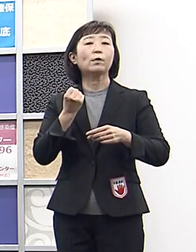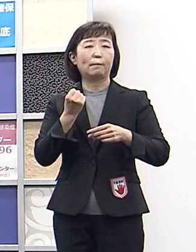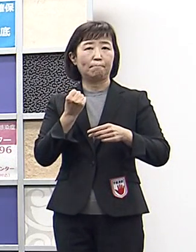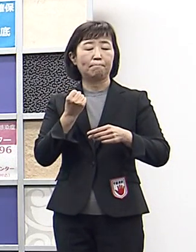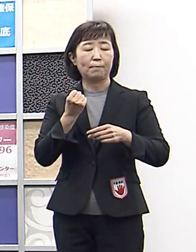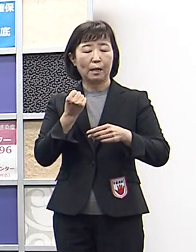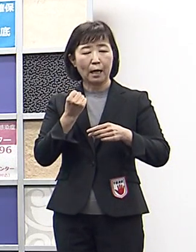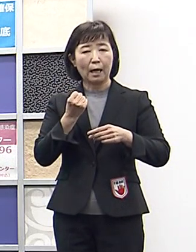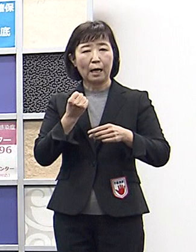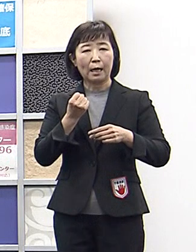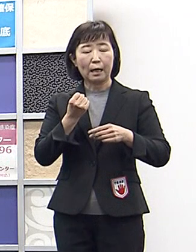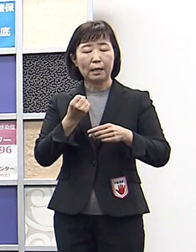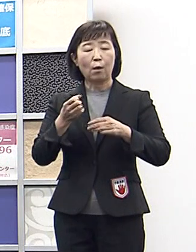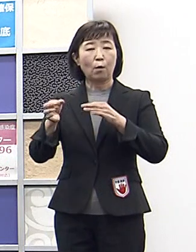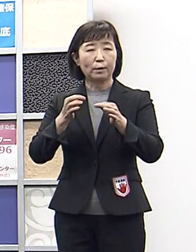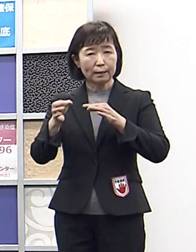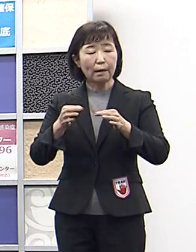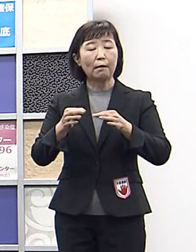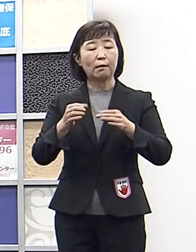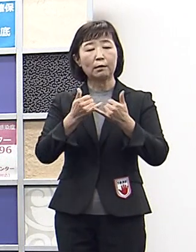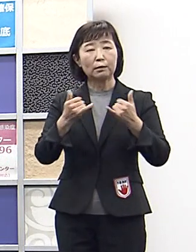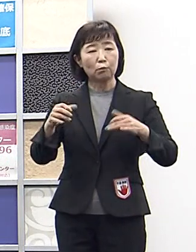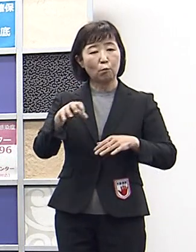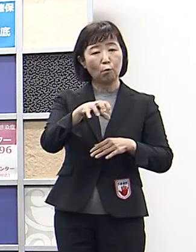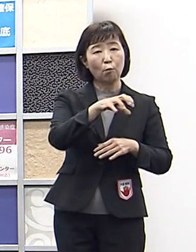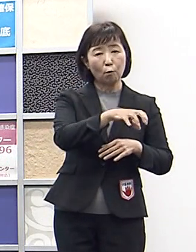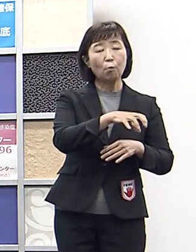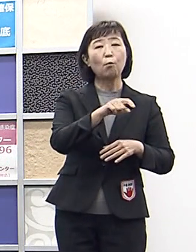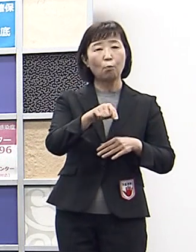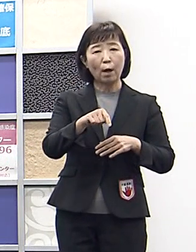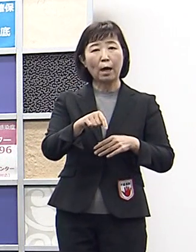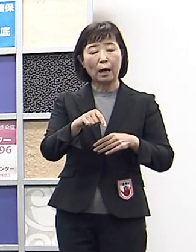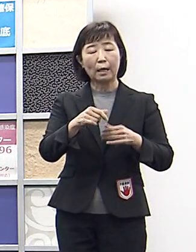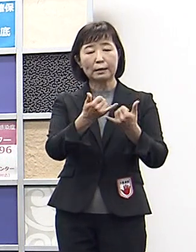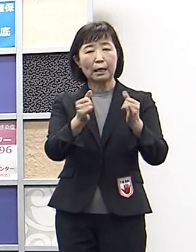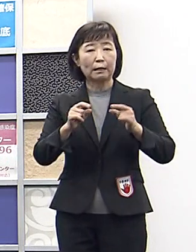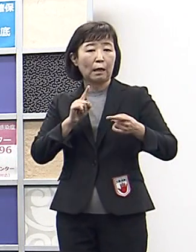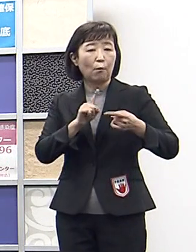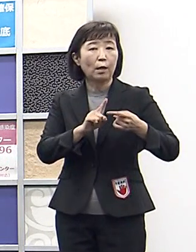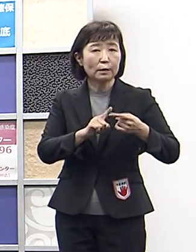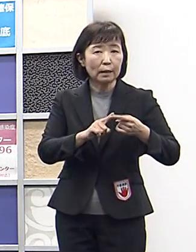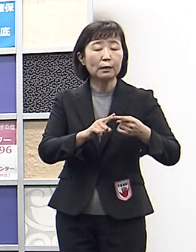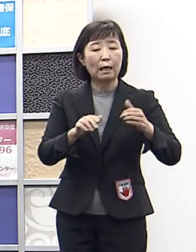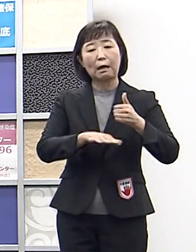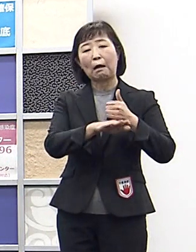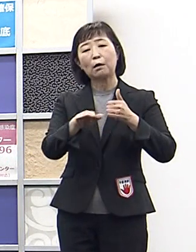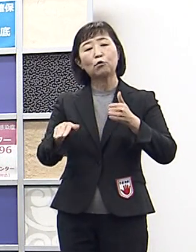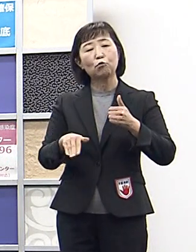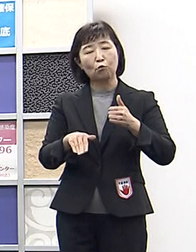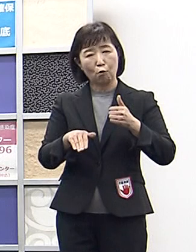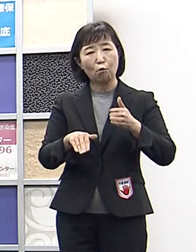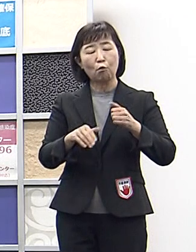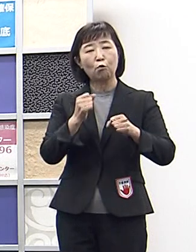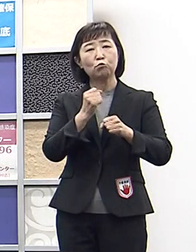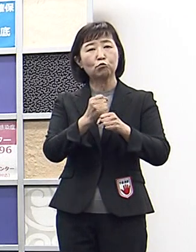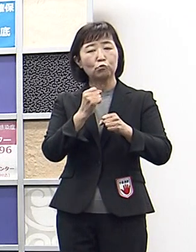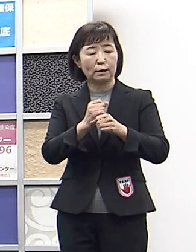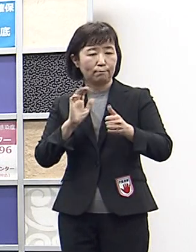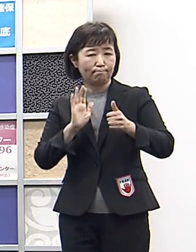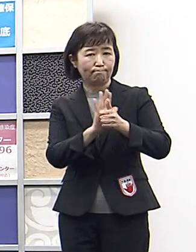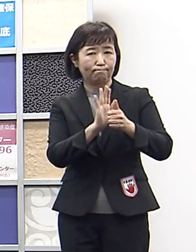事業者の皆様には感染症対策に即応していただく社会環境づくりこれに引き続き注力をしてまいりたいと思い